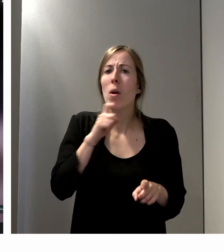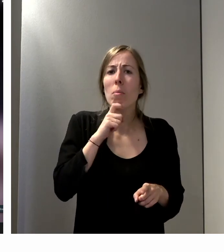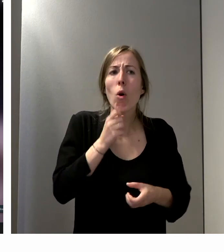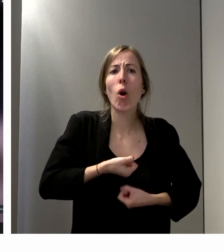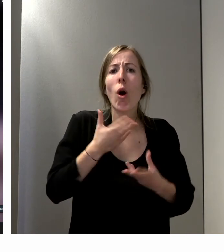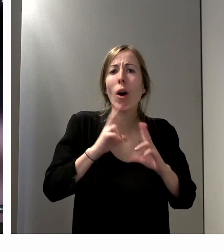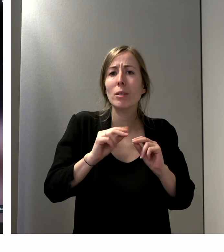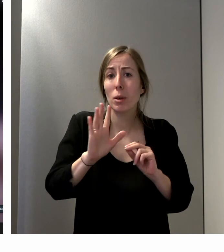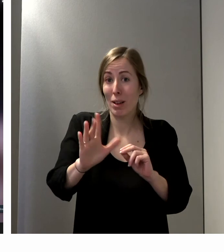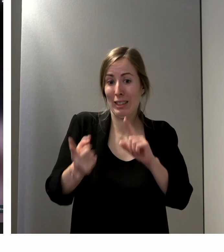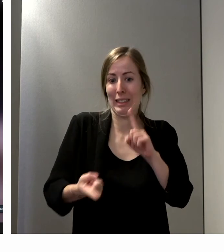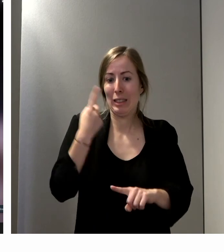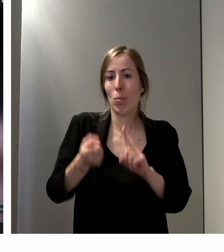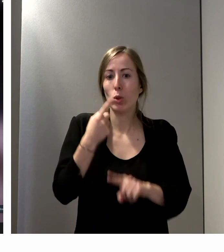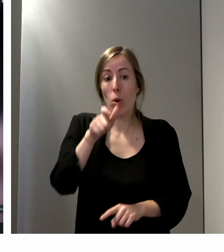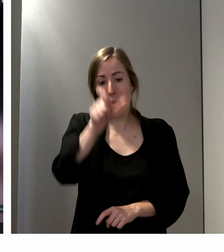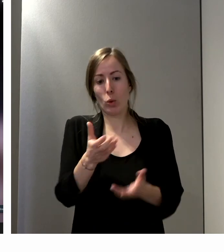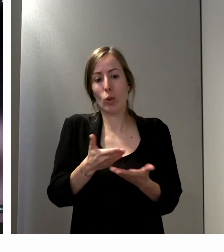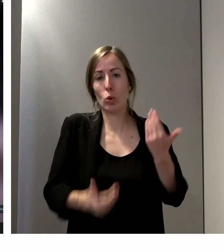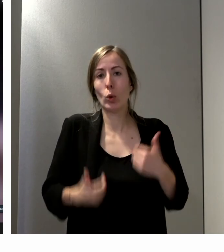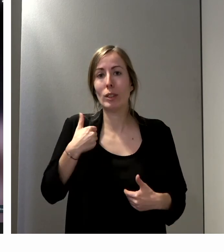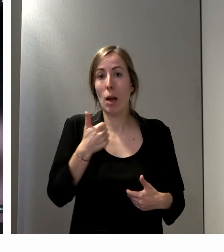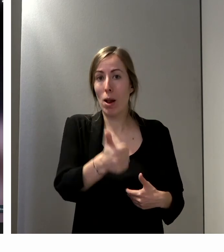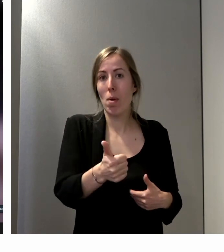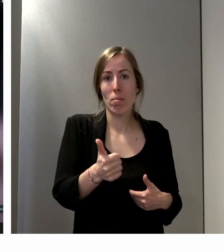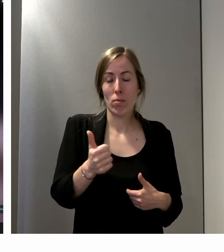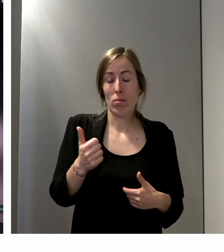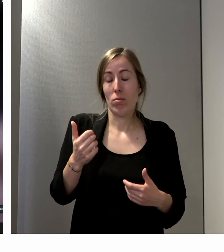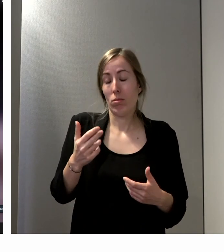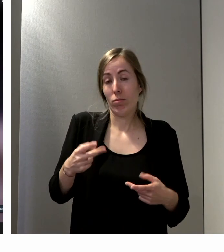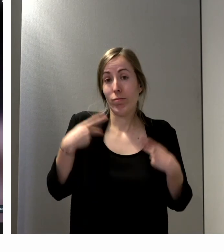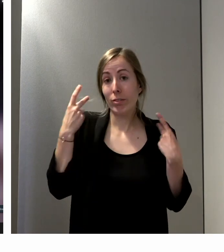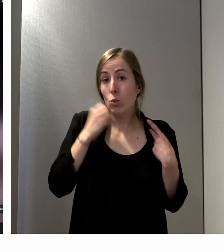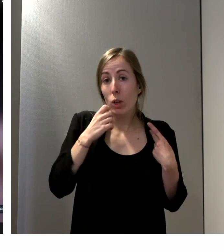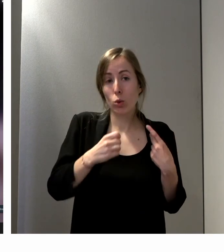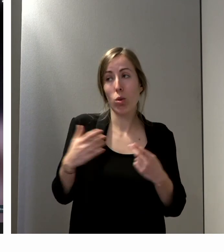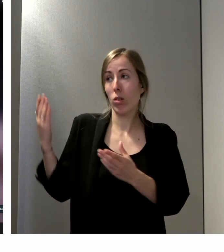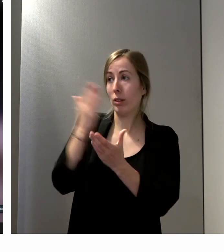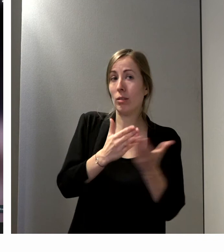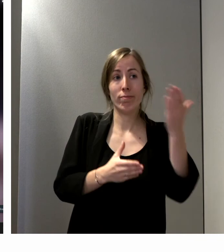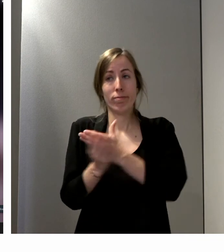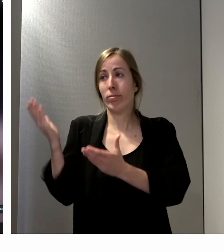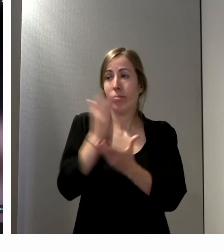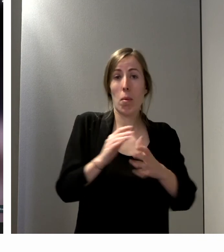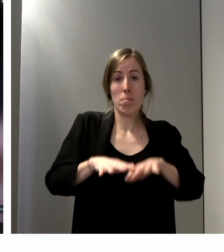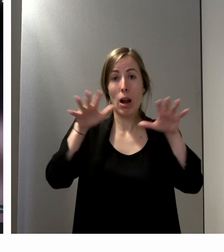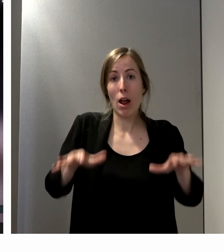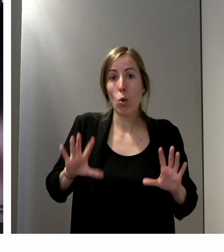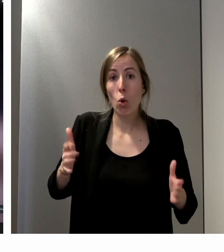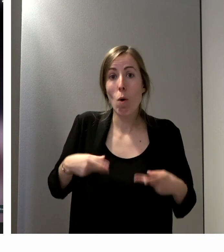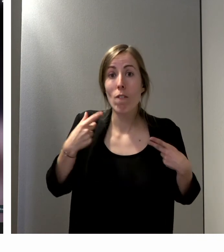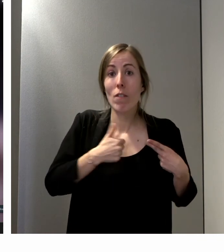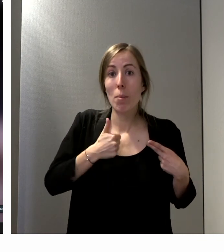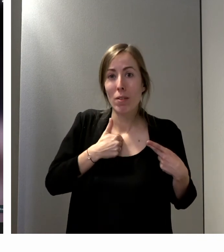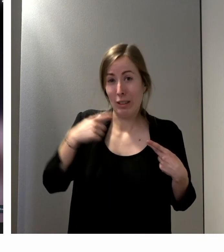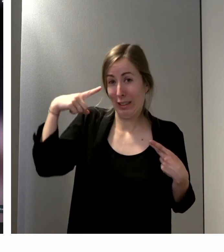démarche où la personne en situation de handicap, elle a énormément d'intervenants autour d'elle. Pour avoir une vie privée, c'est extrêmement compliqué.